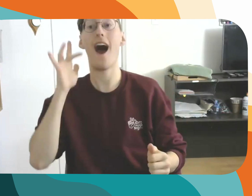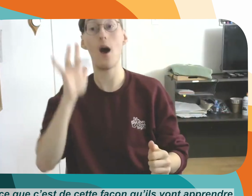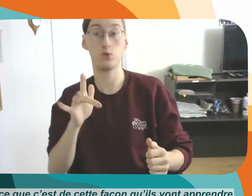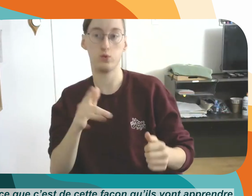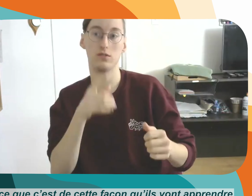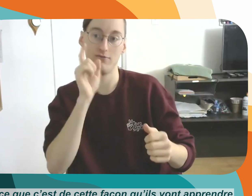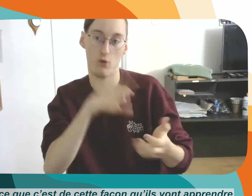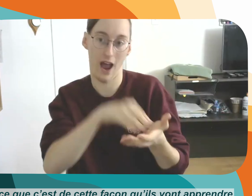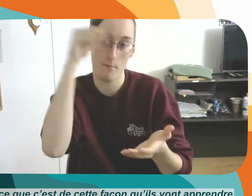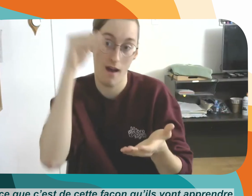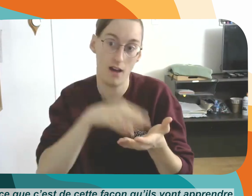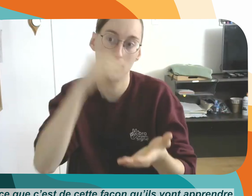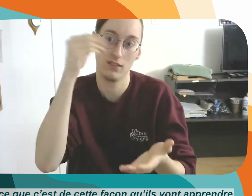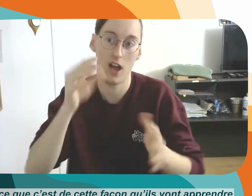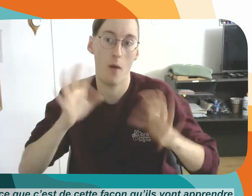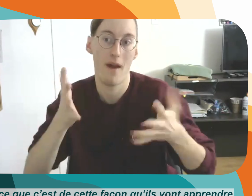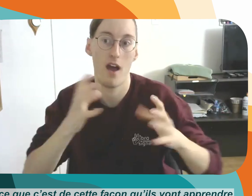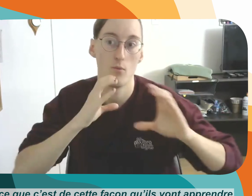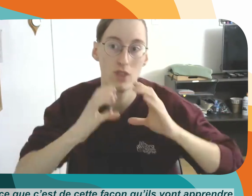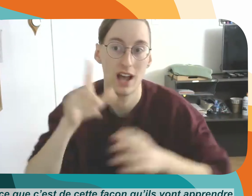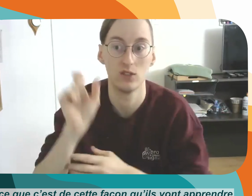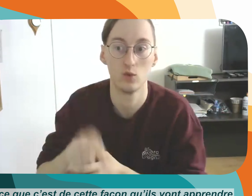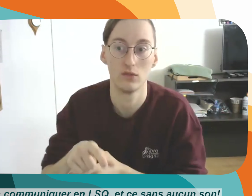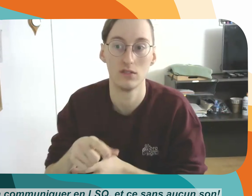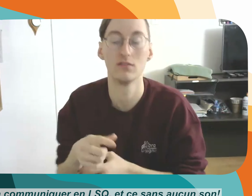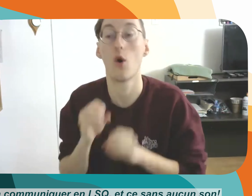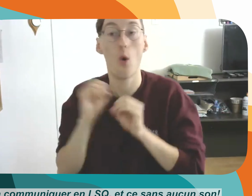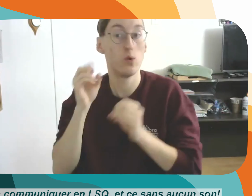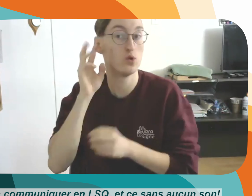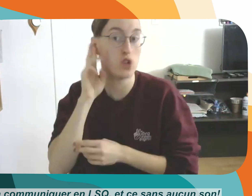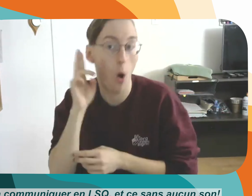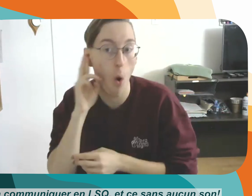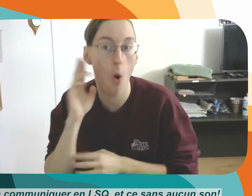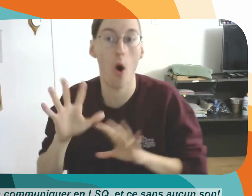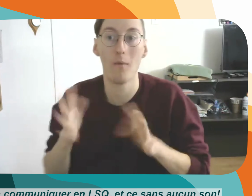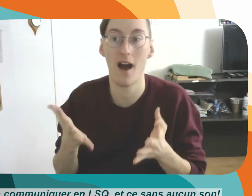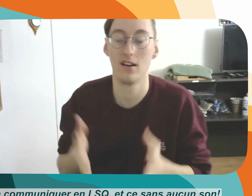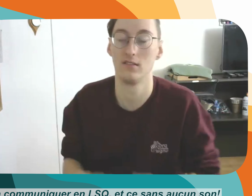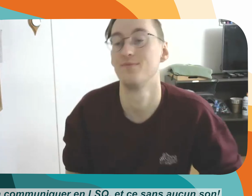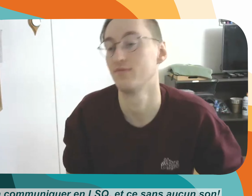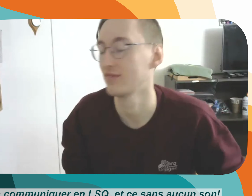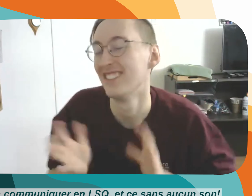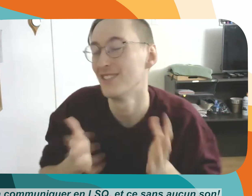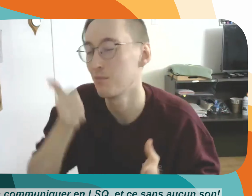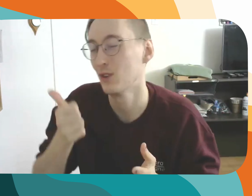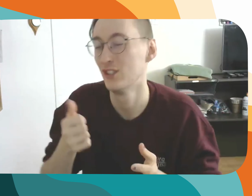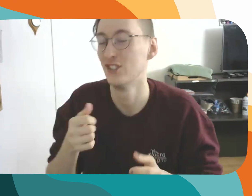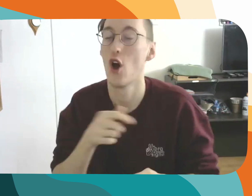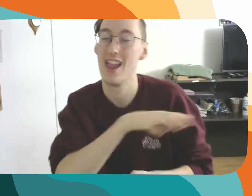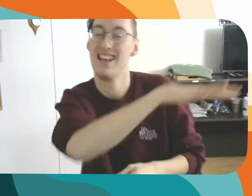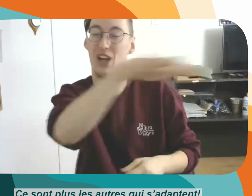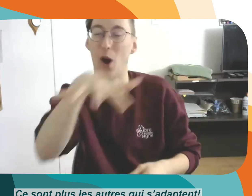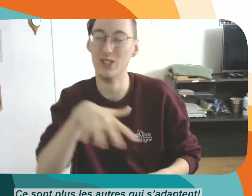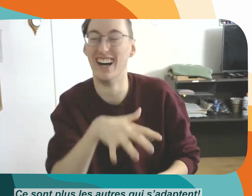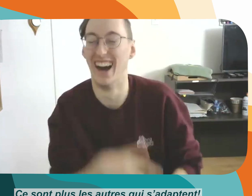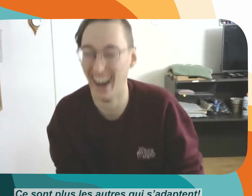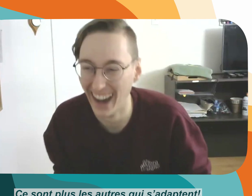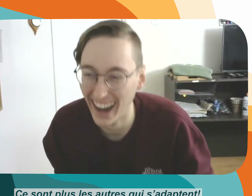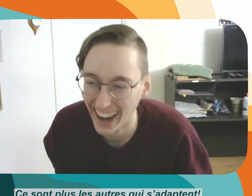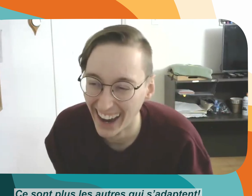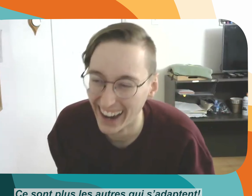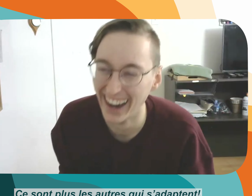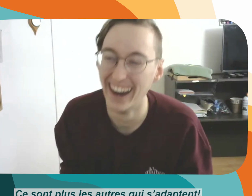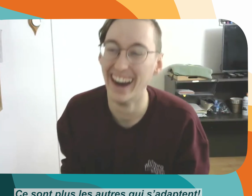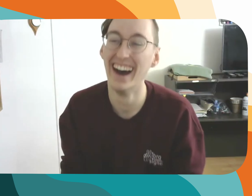moi. Parce que, bien, c'est de cette façon qu'ils vont apprendre à communiquer en LSQ. Et ce, sans aucun son. Ce sont plus